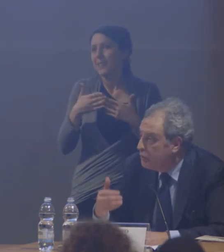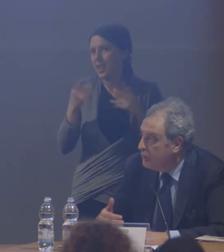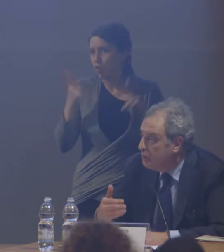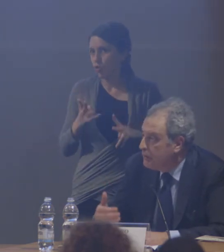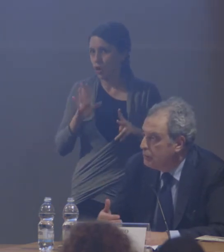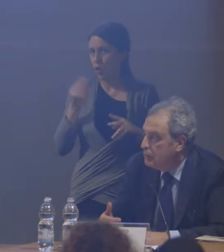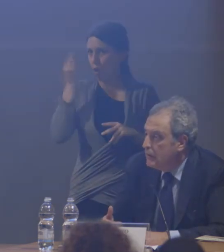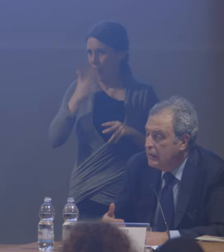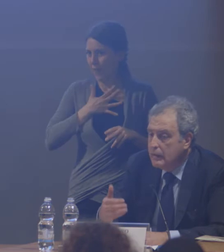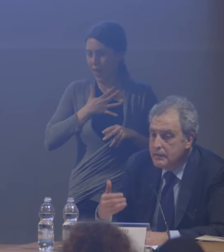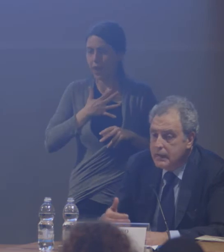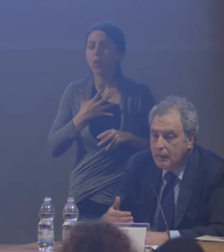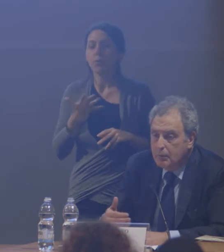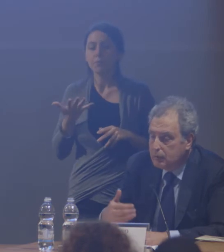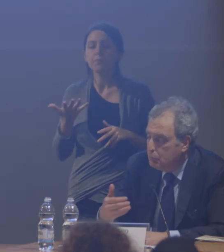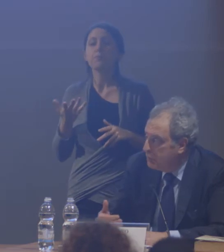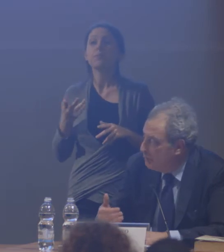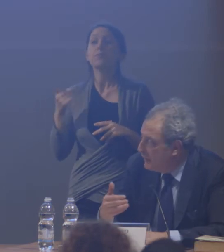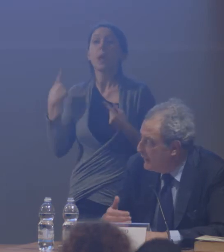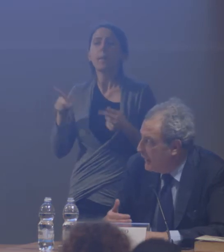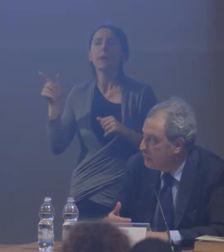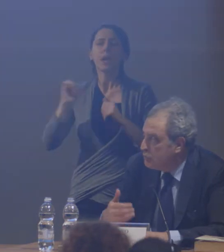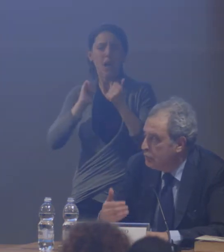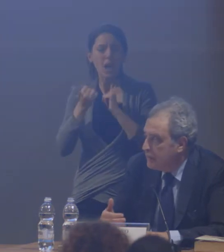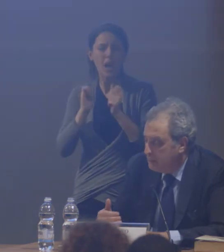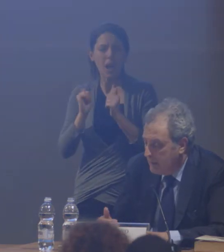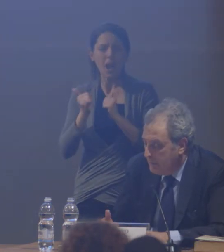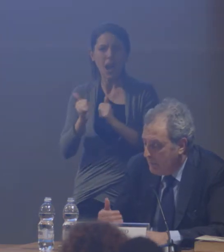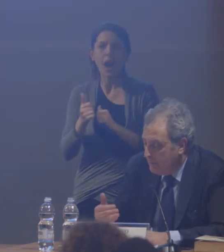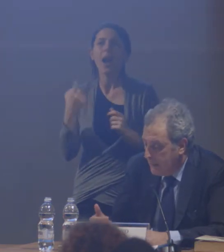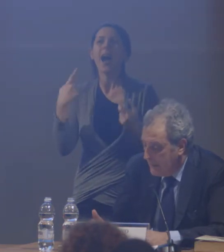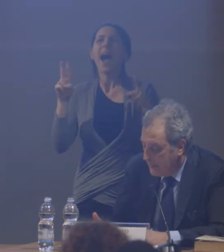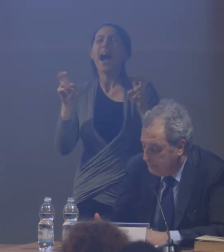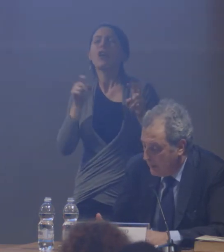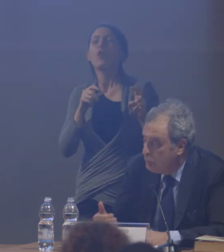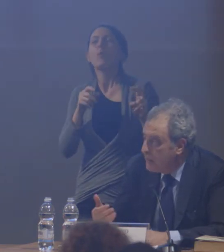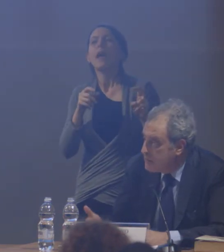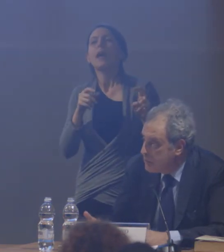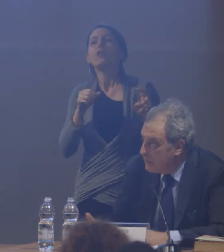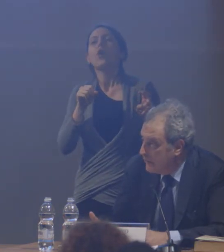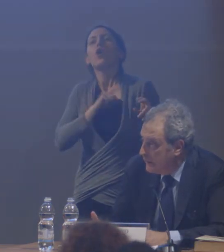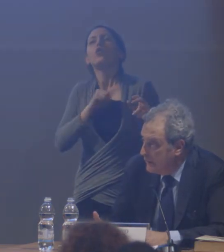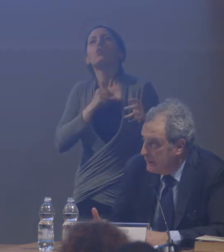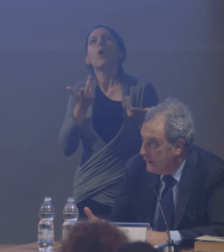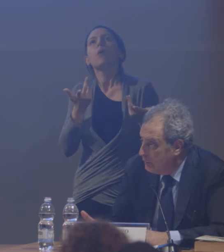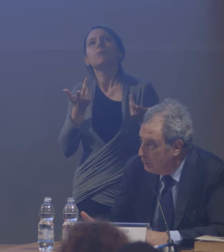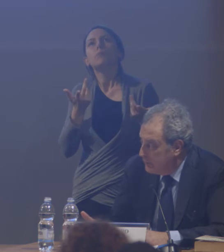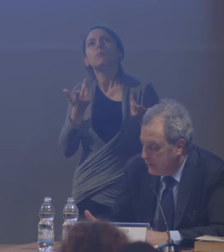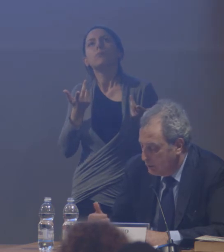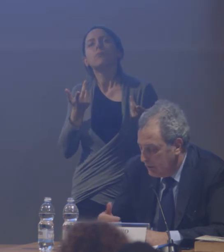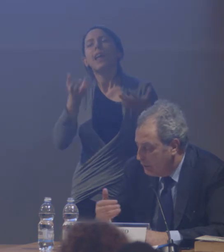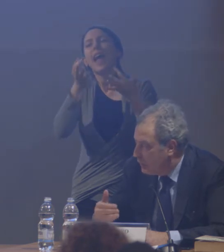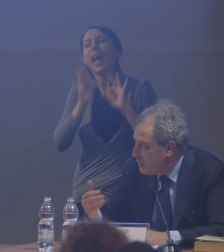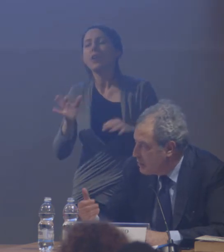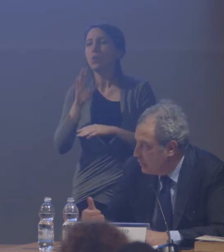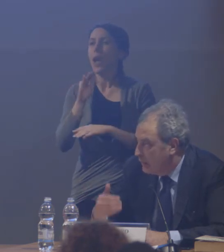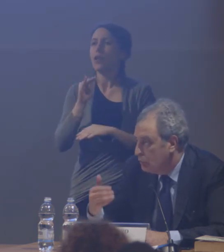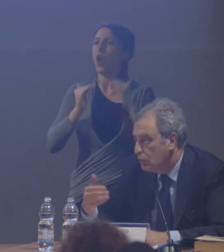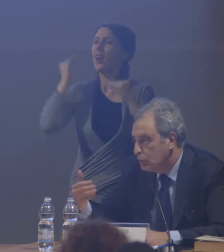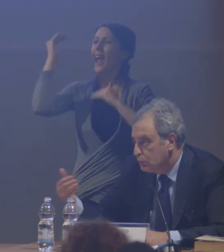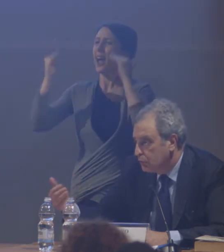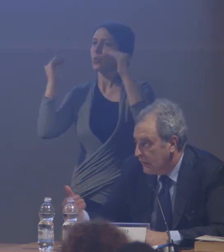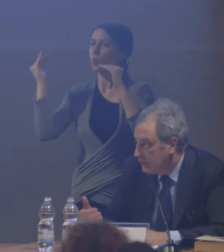è il motivo per cui si è battuto e impegnato sul tema dell'educazione degli adulti o